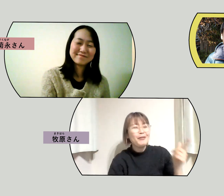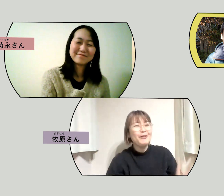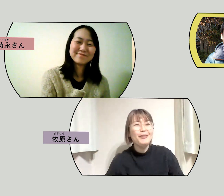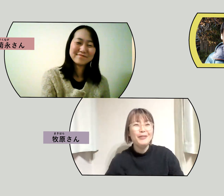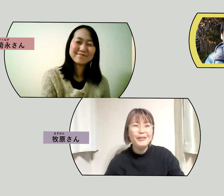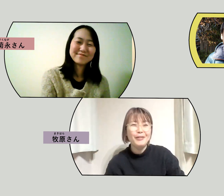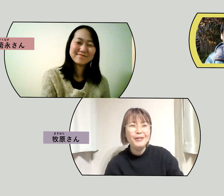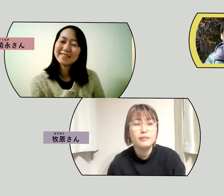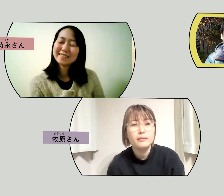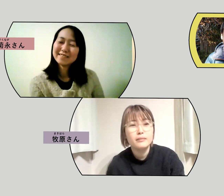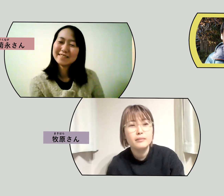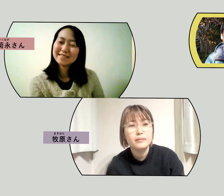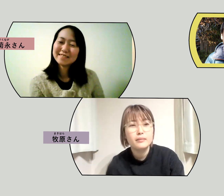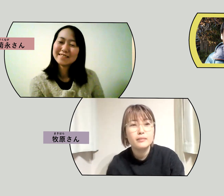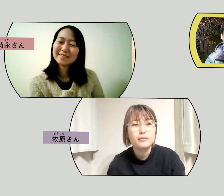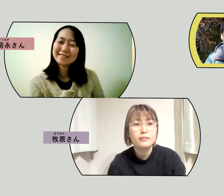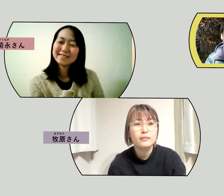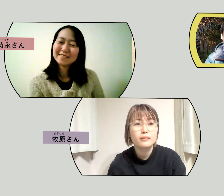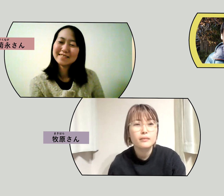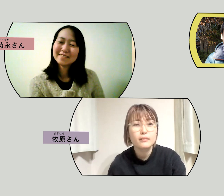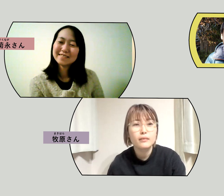ていると思います